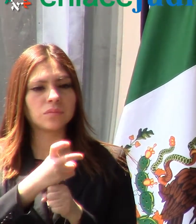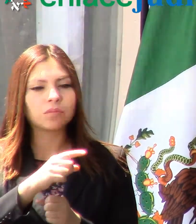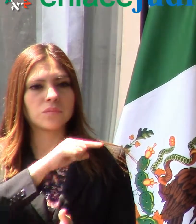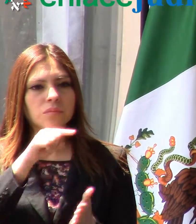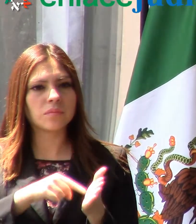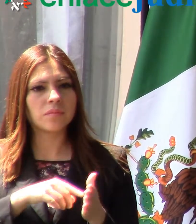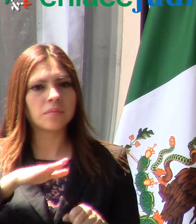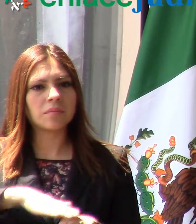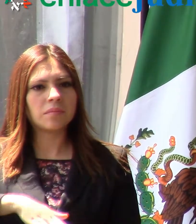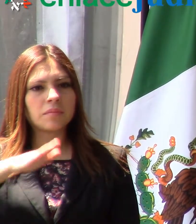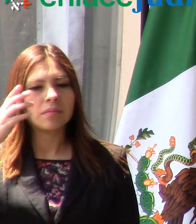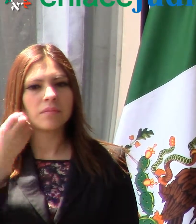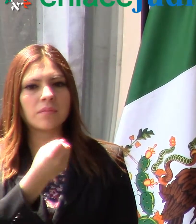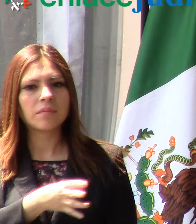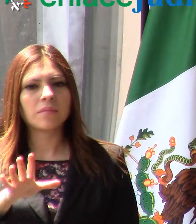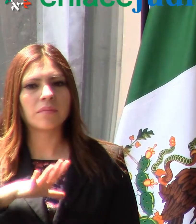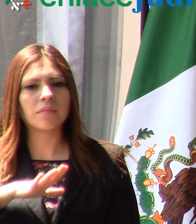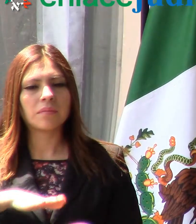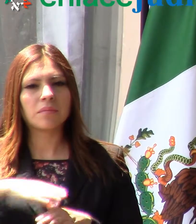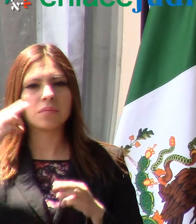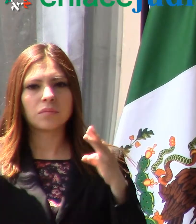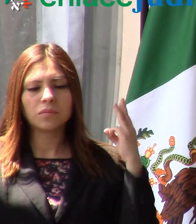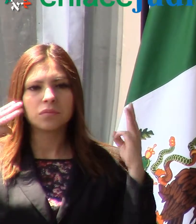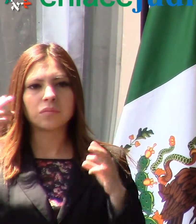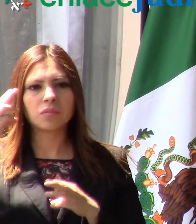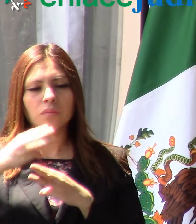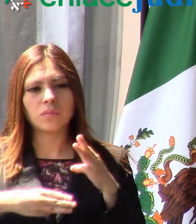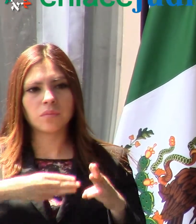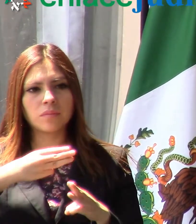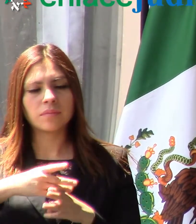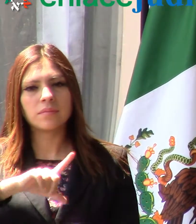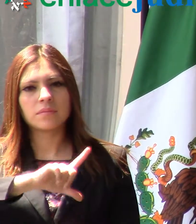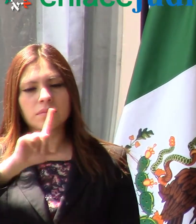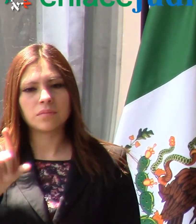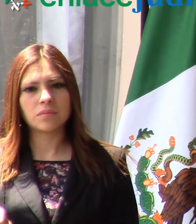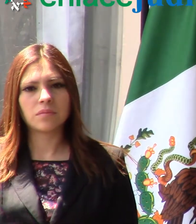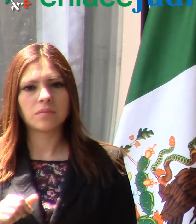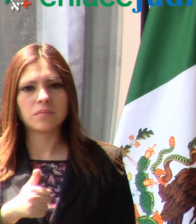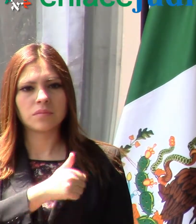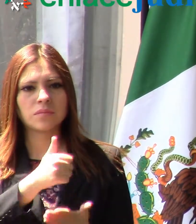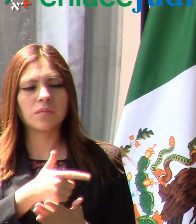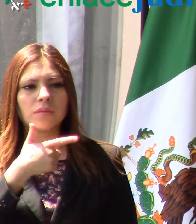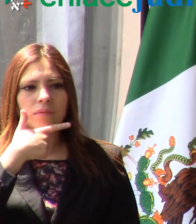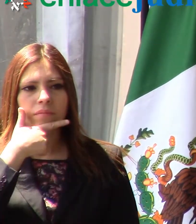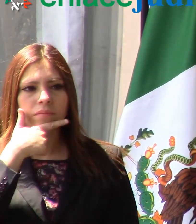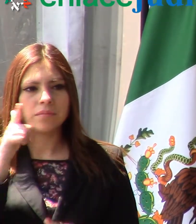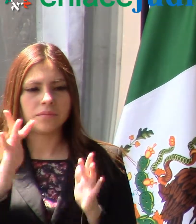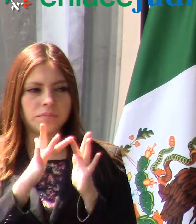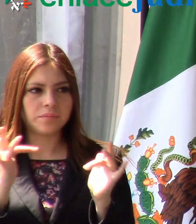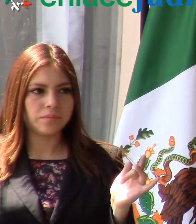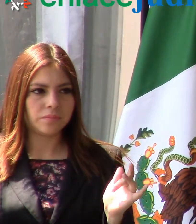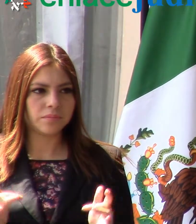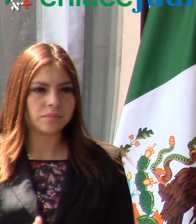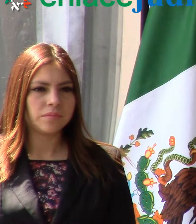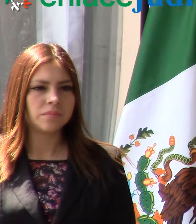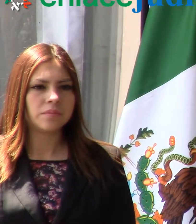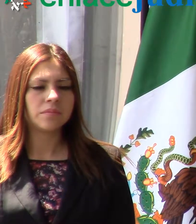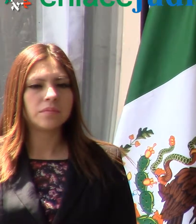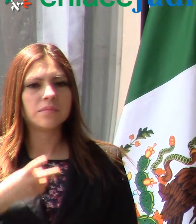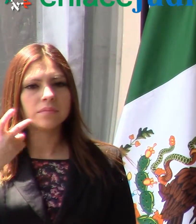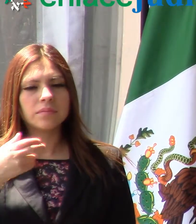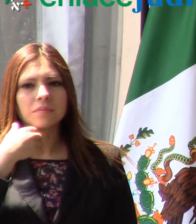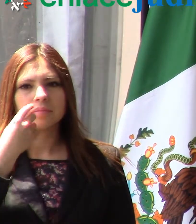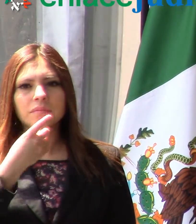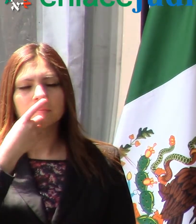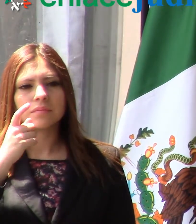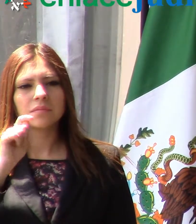destino más con más museos en el mundo, tan solo después de la ciudad de Londres en Inglaterra. Eso